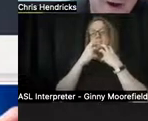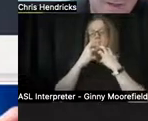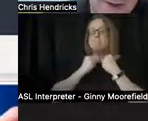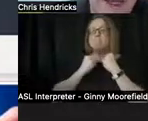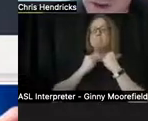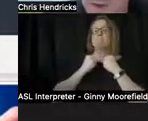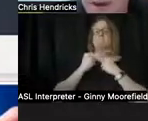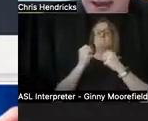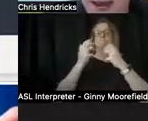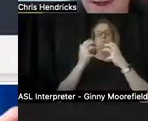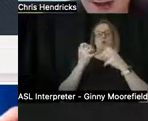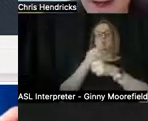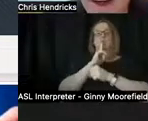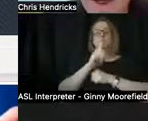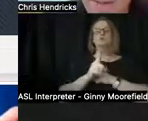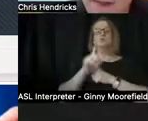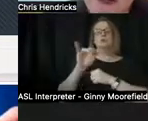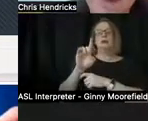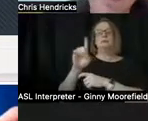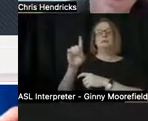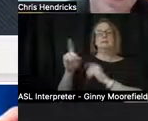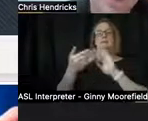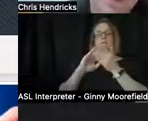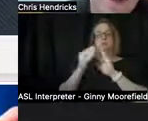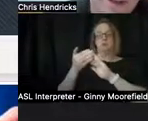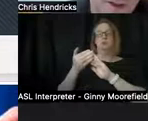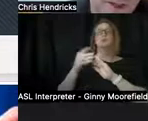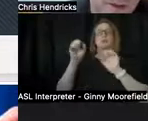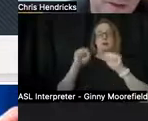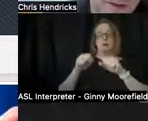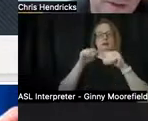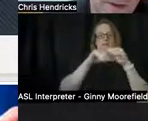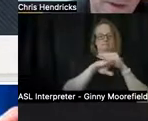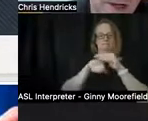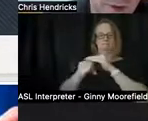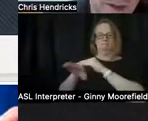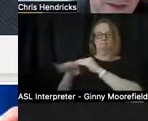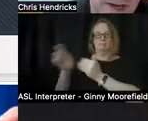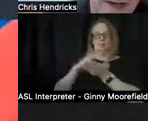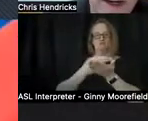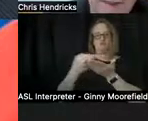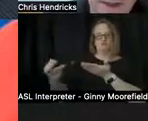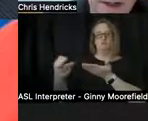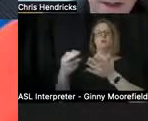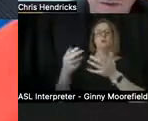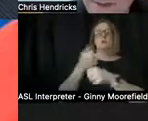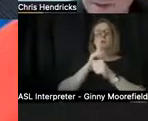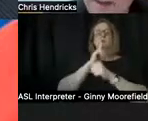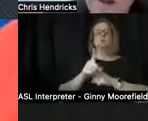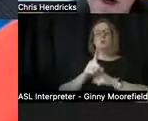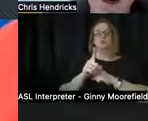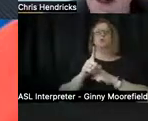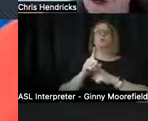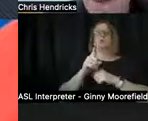que tiene una gran pasión por garantizar que la comunidad de discapacitados tenga acceso a los recursos